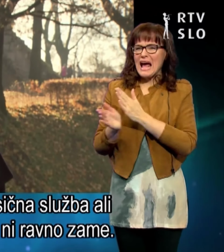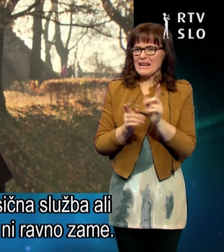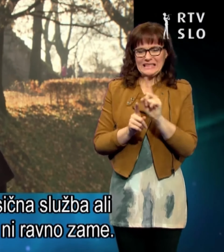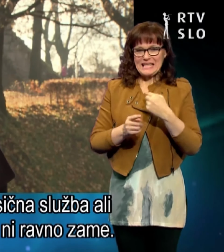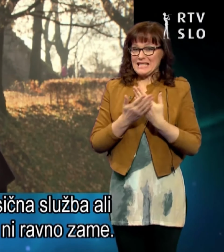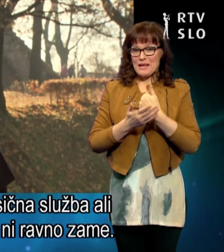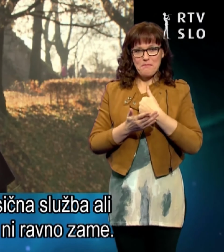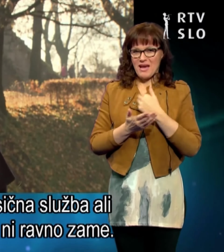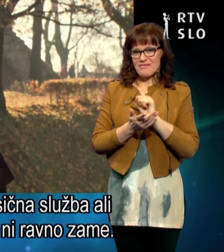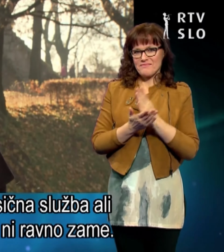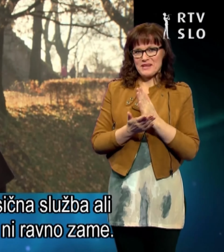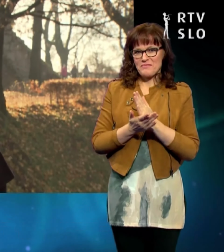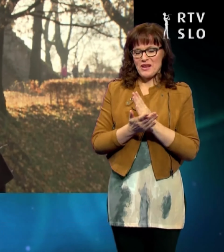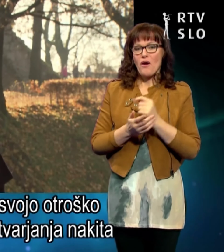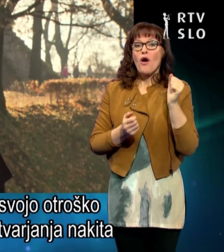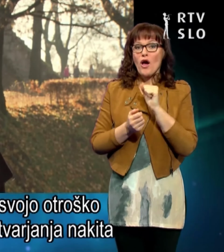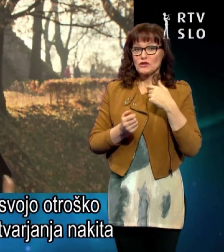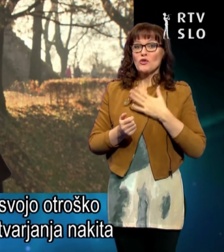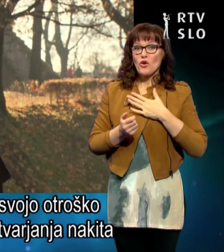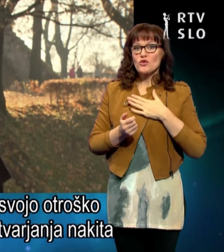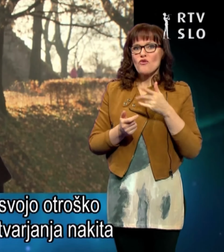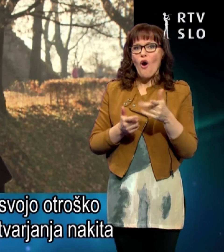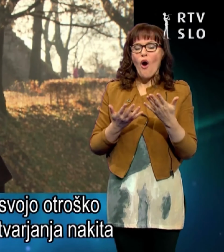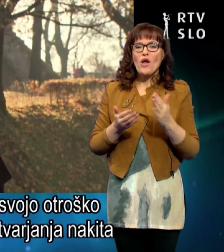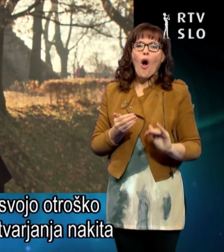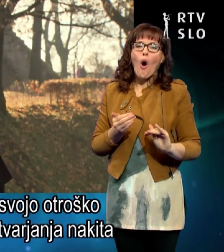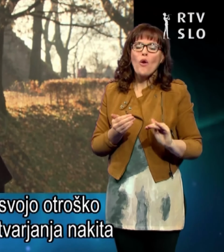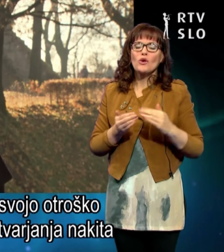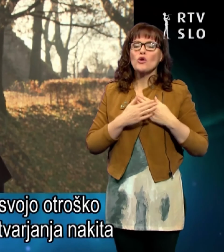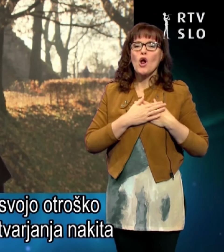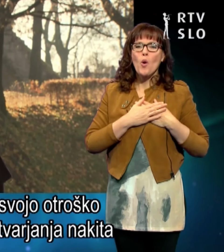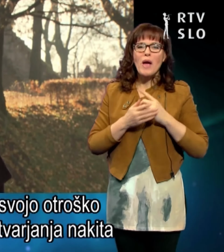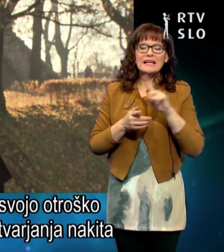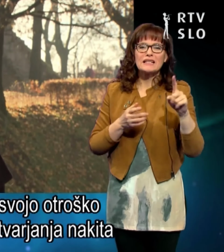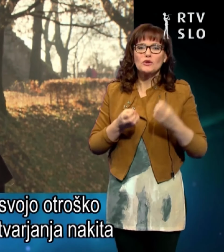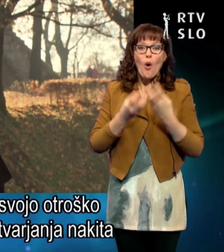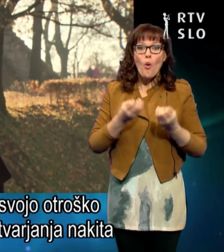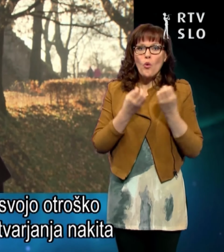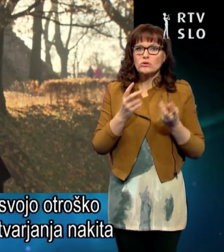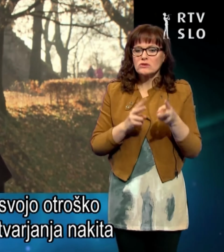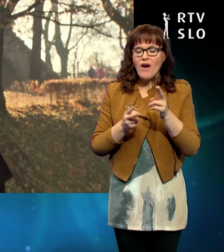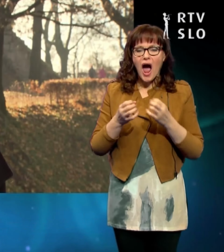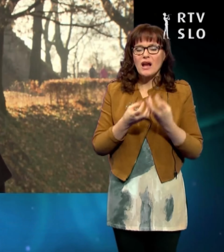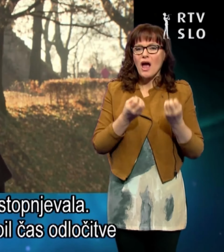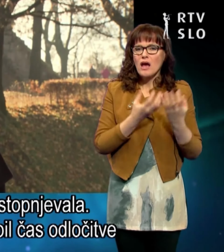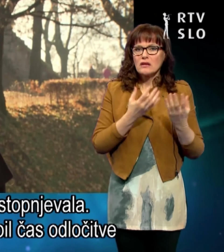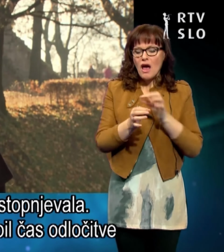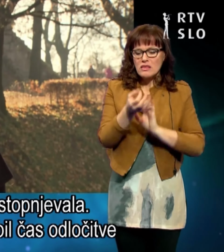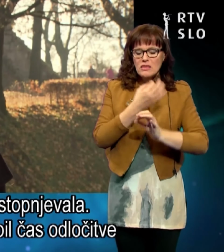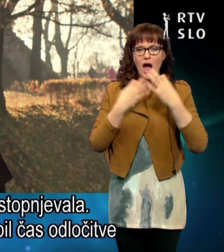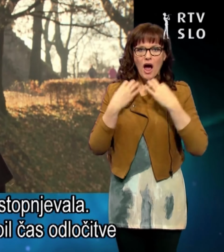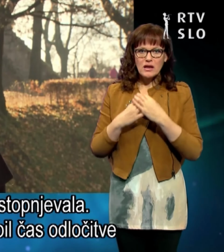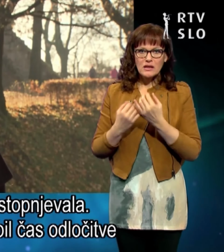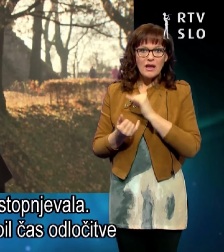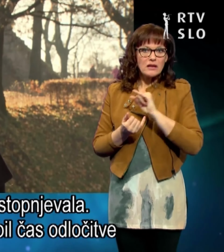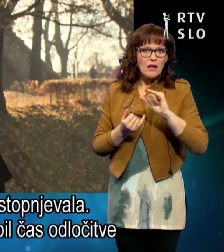zame. In sem v bistvu to svojo, bom rekla, troško ljubezen do ustvarjanja nakita se po v bistvu z